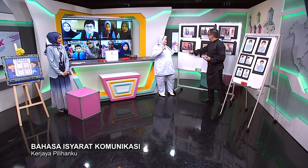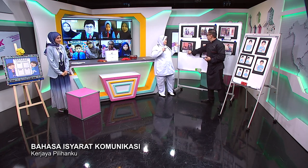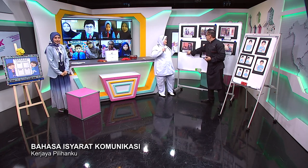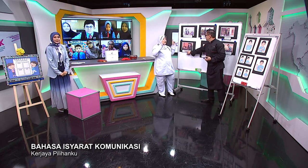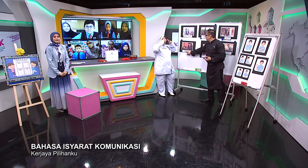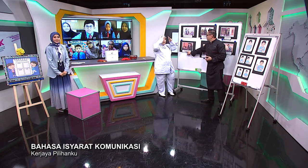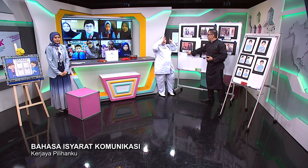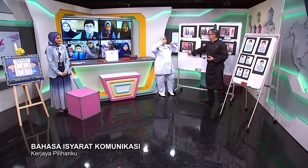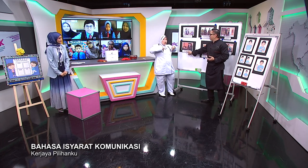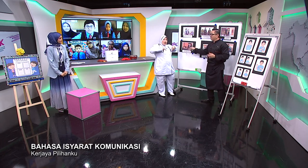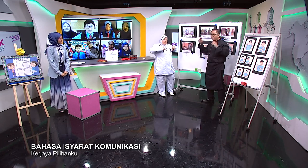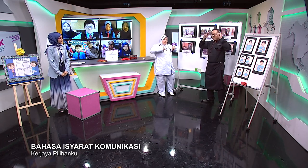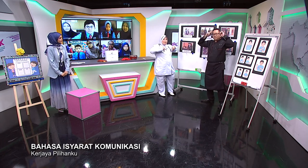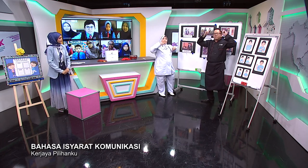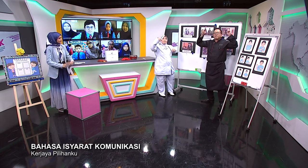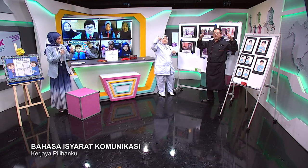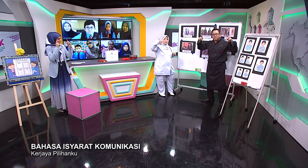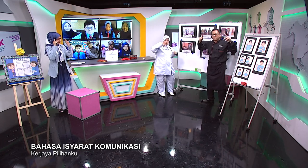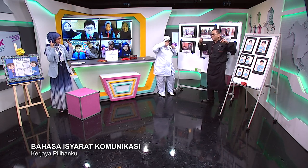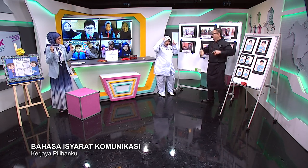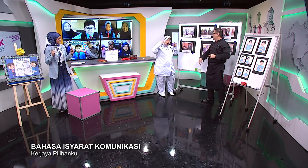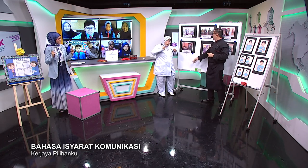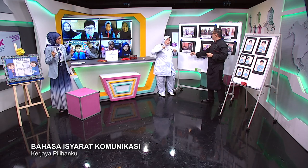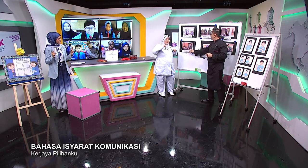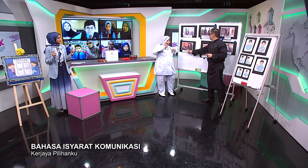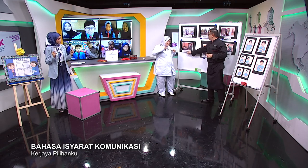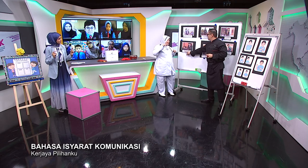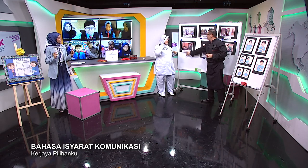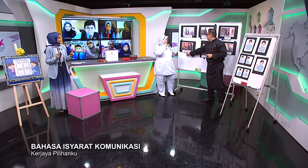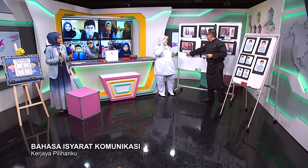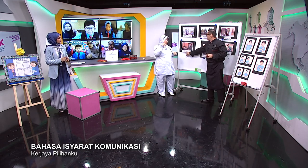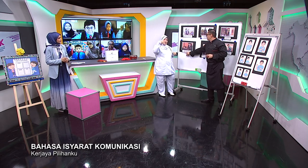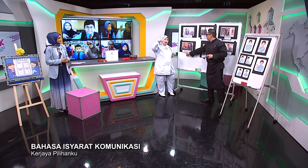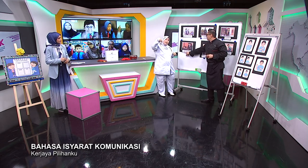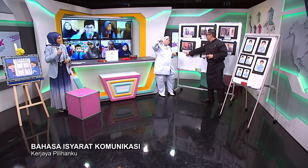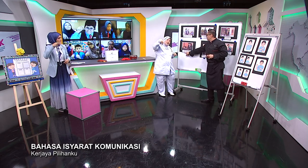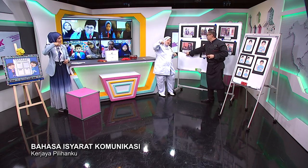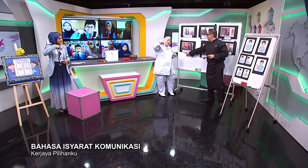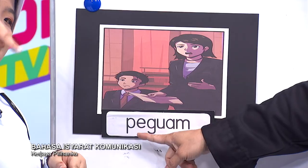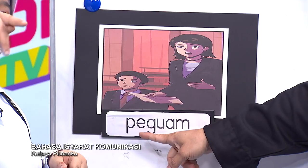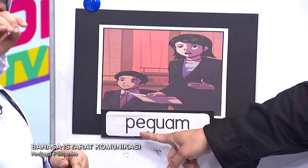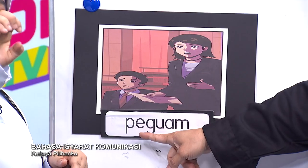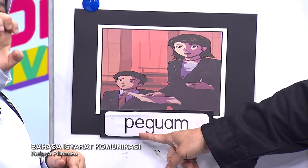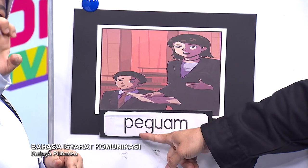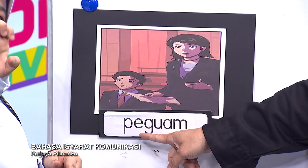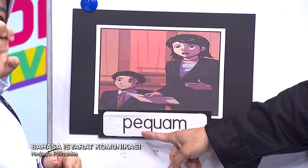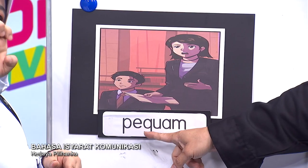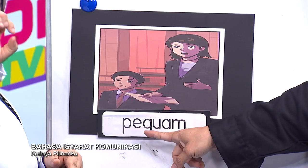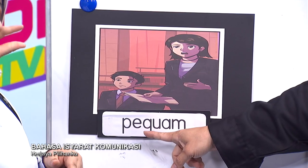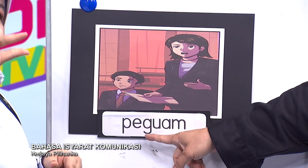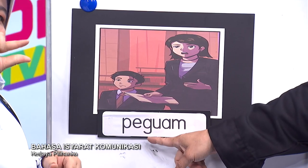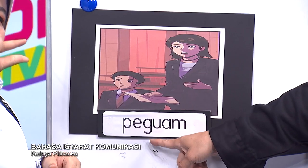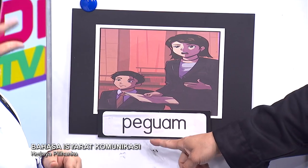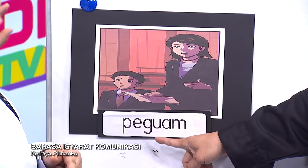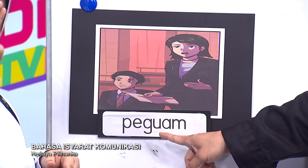Okey. Ini peguam. Peguam. Macam mana je? P E